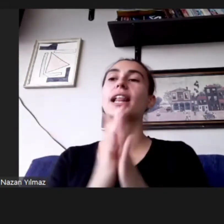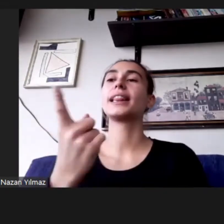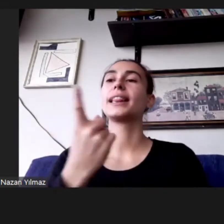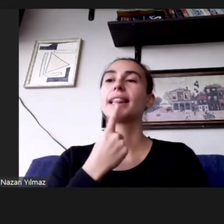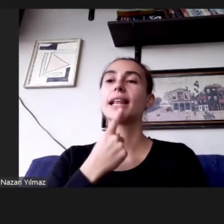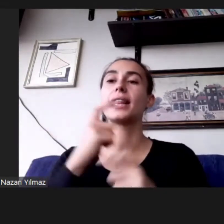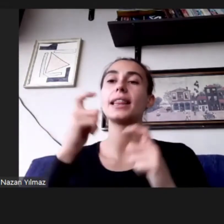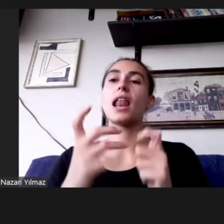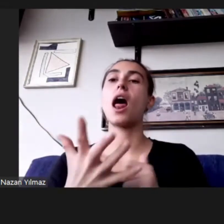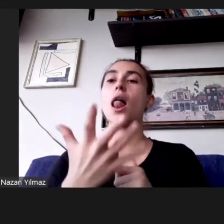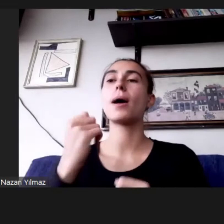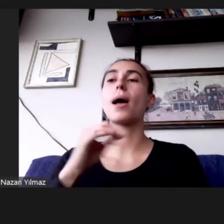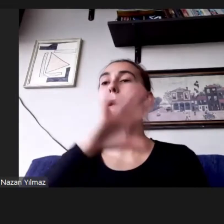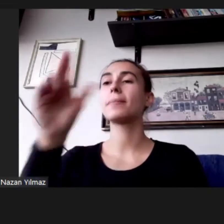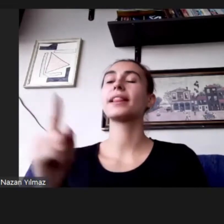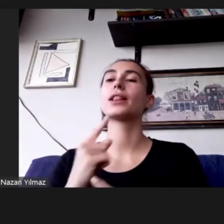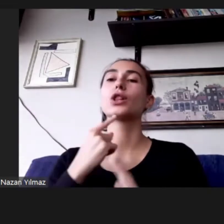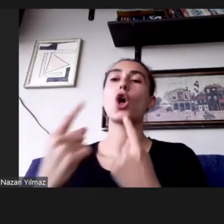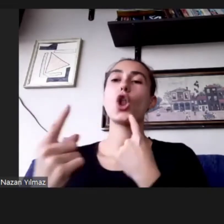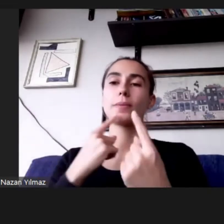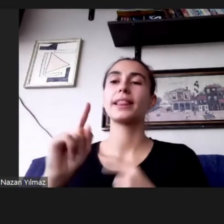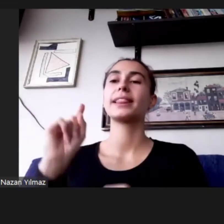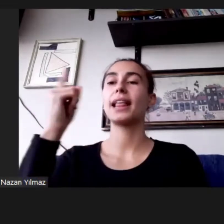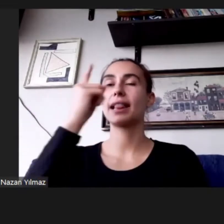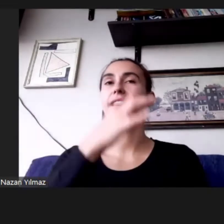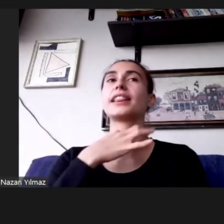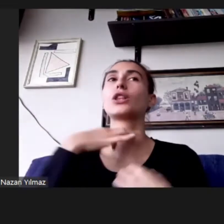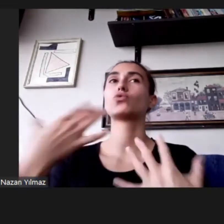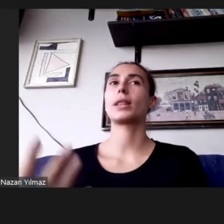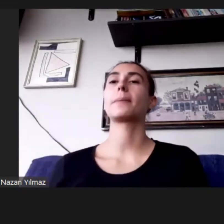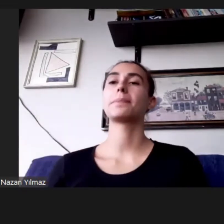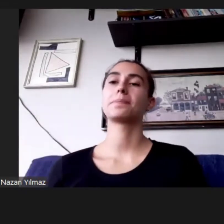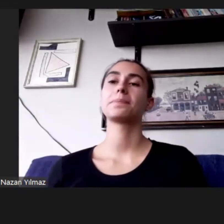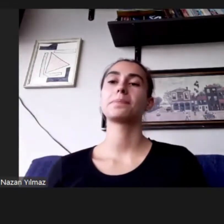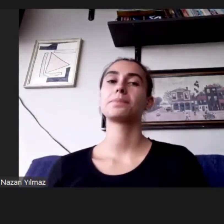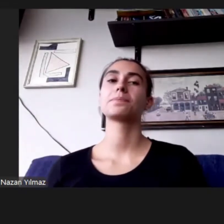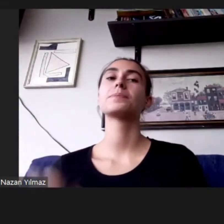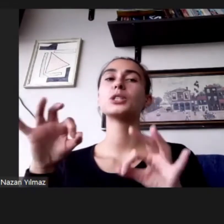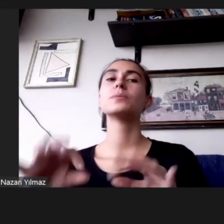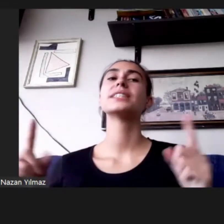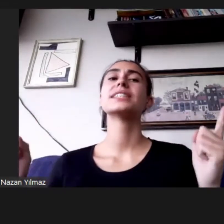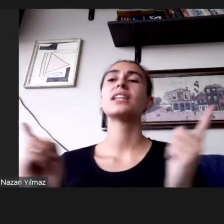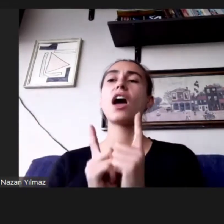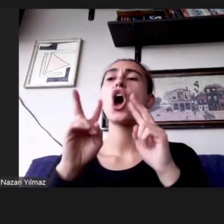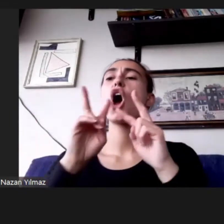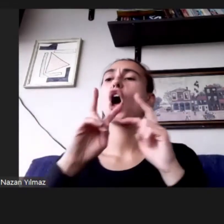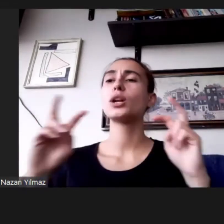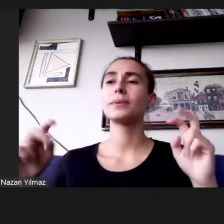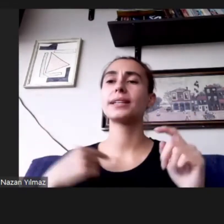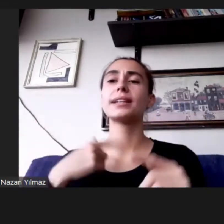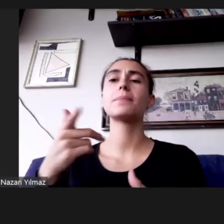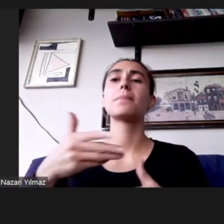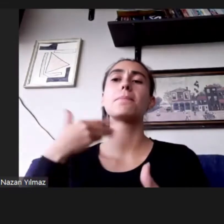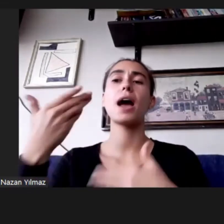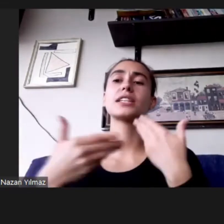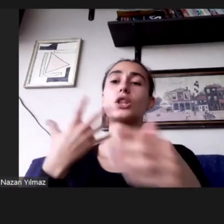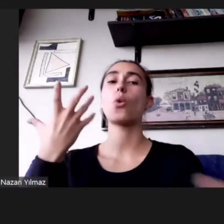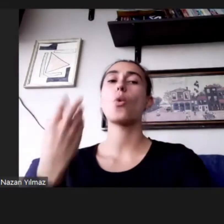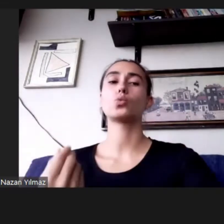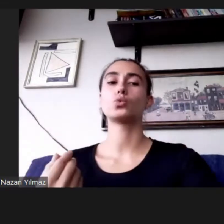alan diğer konuşmacılara, moderatörlere de teşekkür ederim. Şimdi kısaca araştırmamızın gerekçesinden bahsedecek